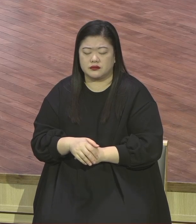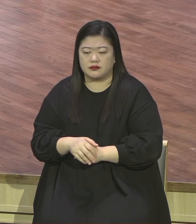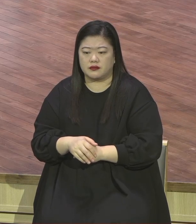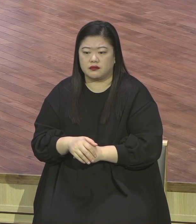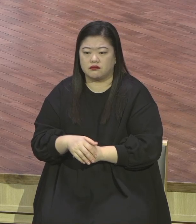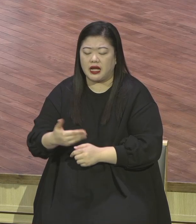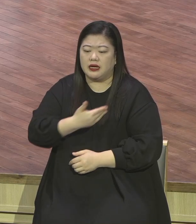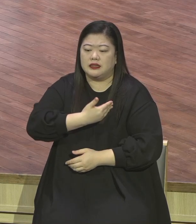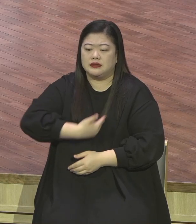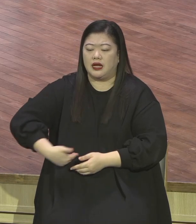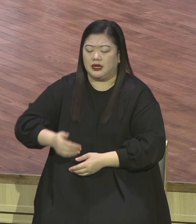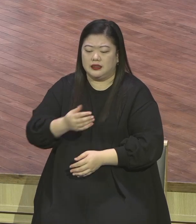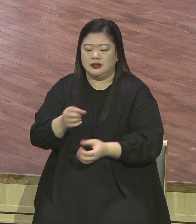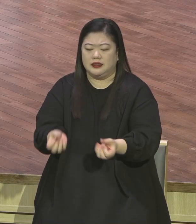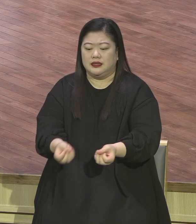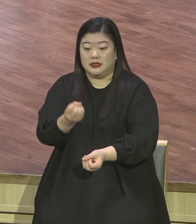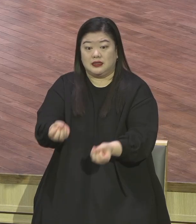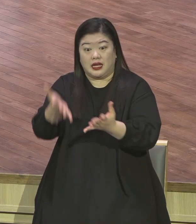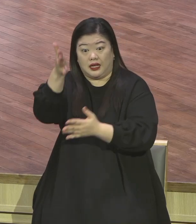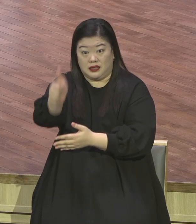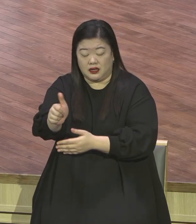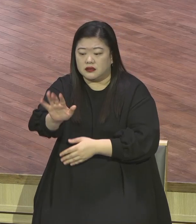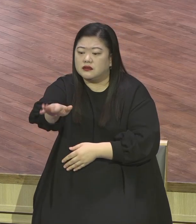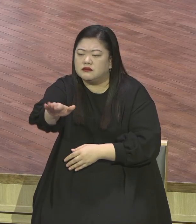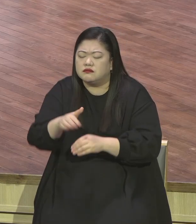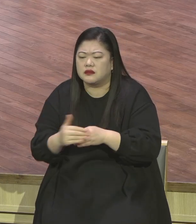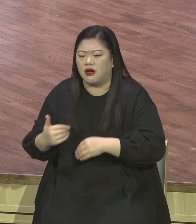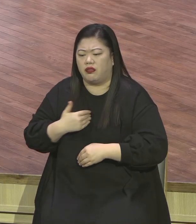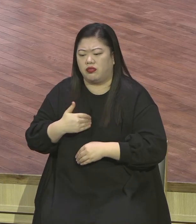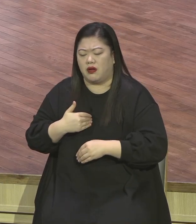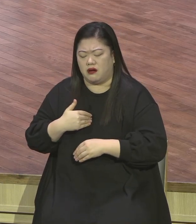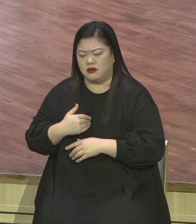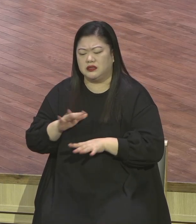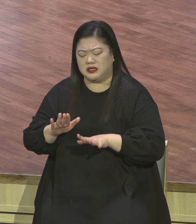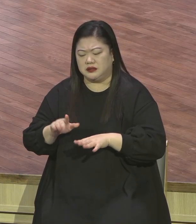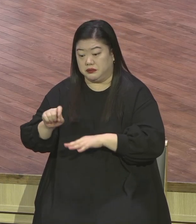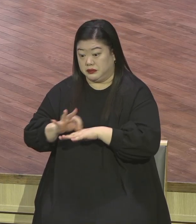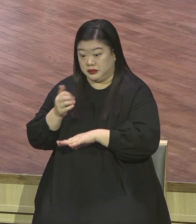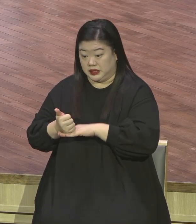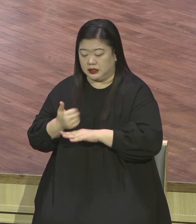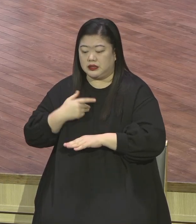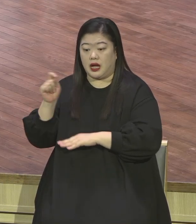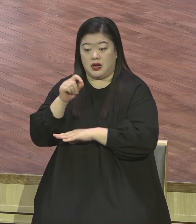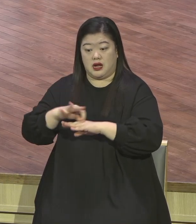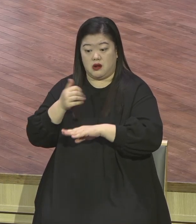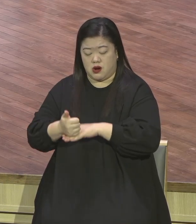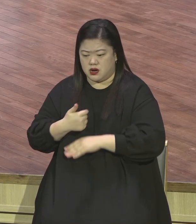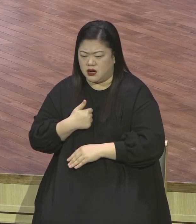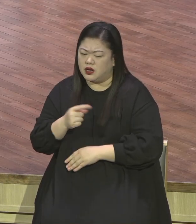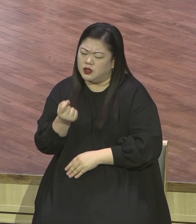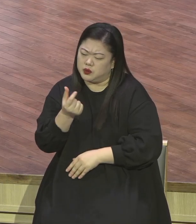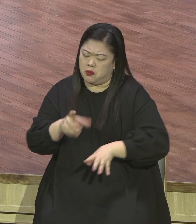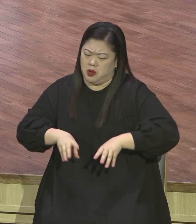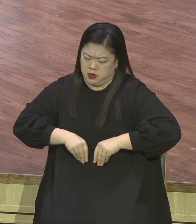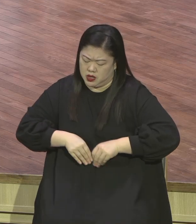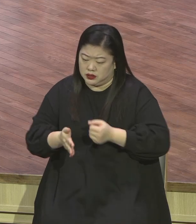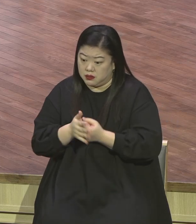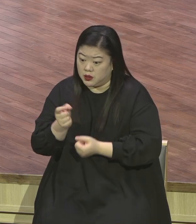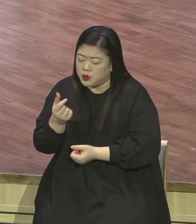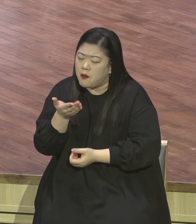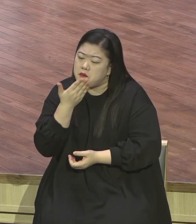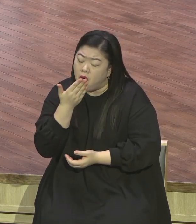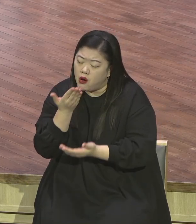좀 달라. 너무나 배가 아프다. 자 그때 이 아이멜렉이 가진 것은 제사장만